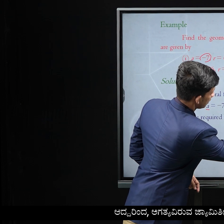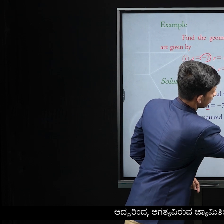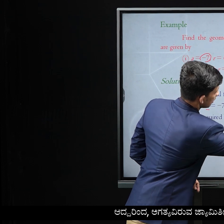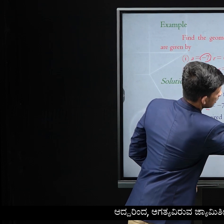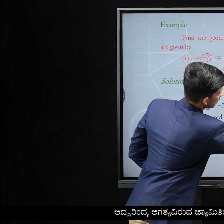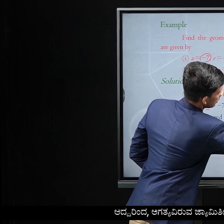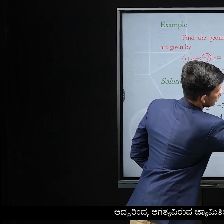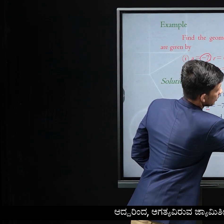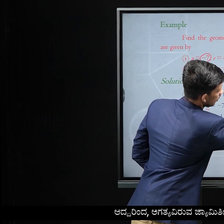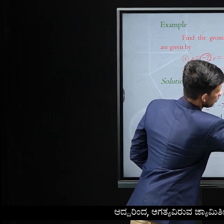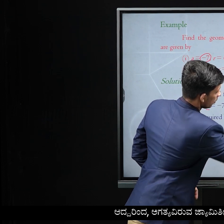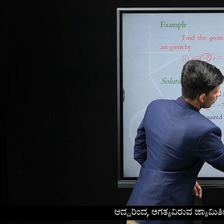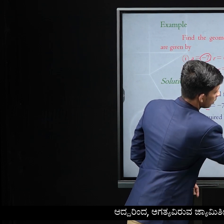-252.